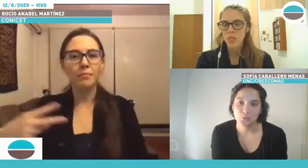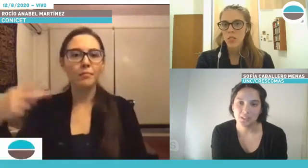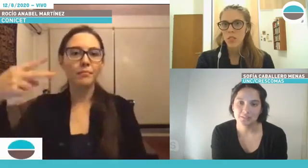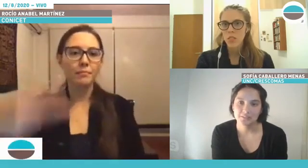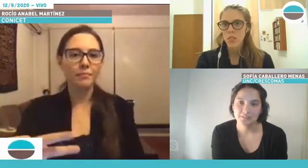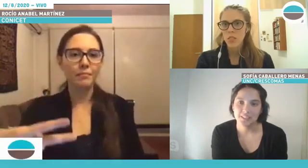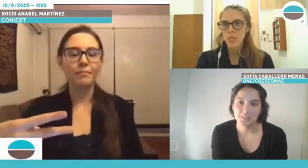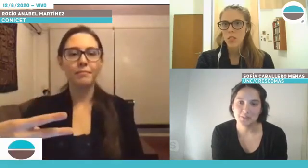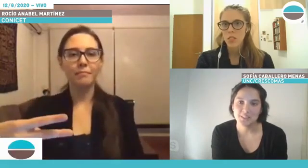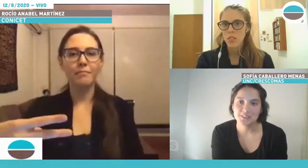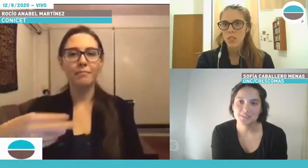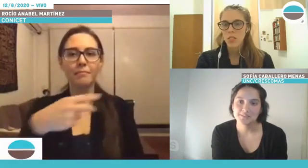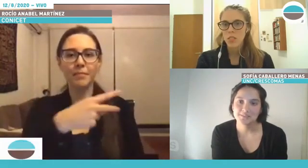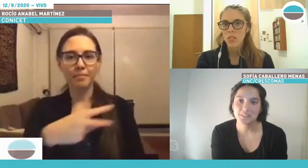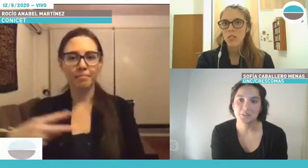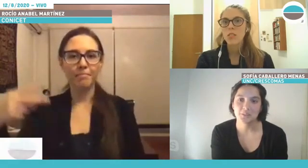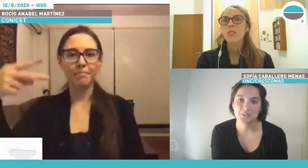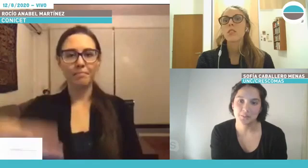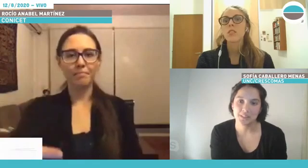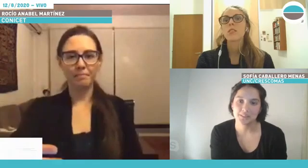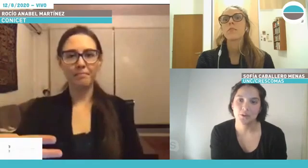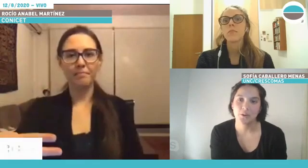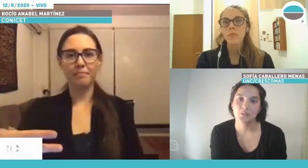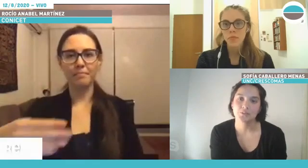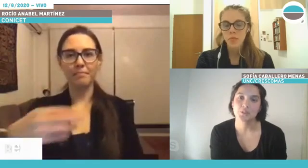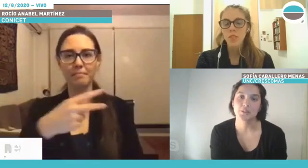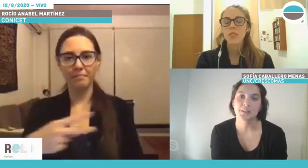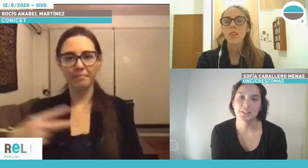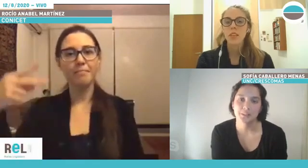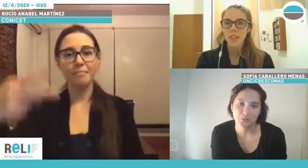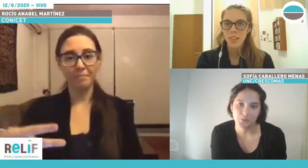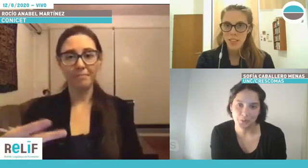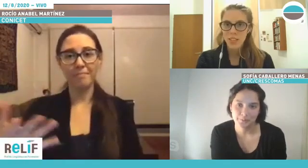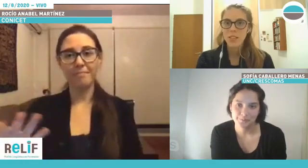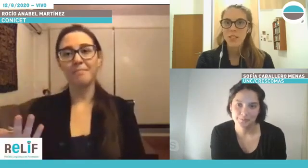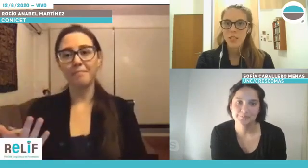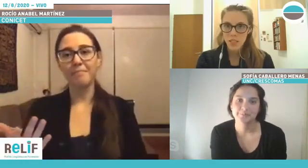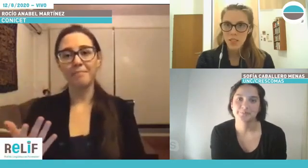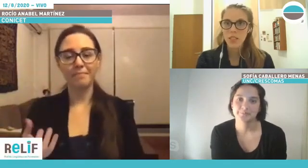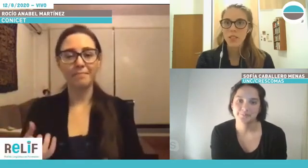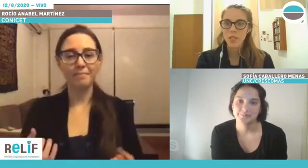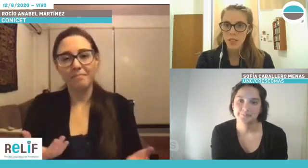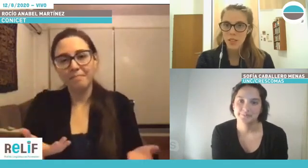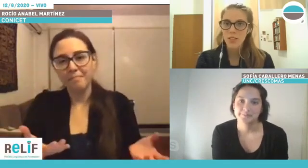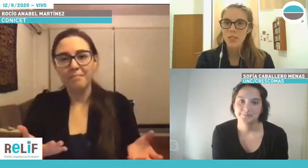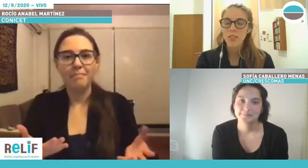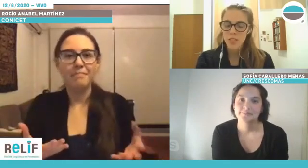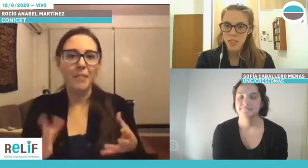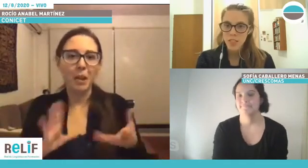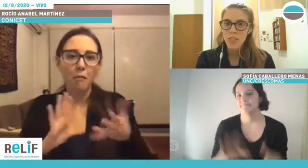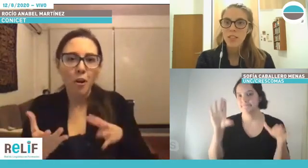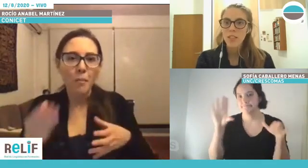temporalidad futura. Entonces, dentro de 2 semanas o 2 semanas en Sí. el futuro. Exacto.